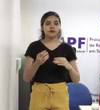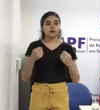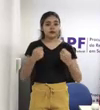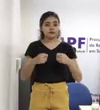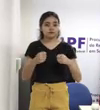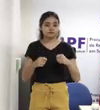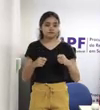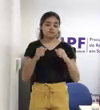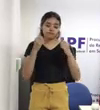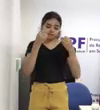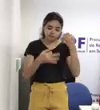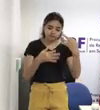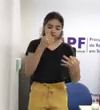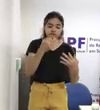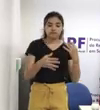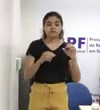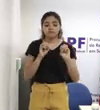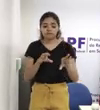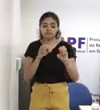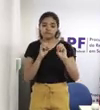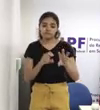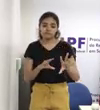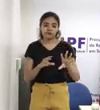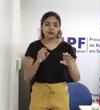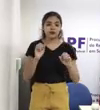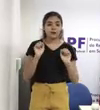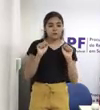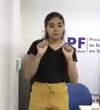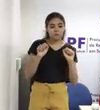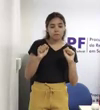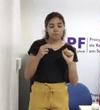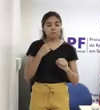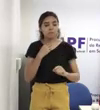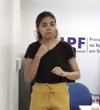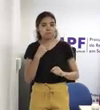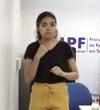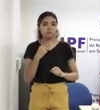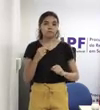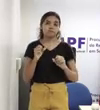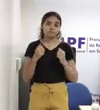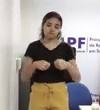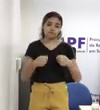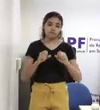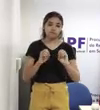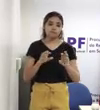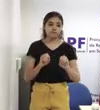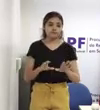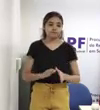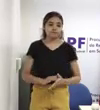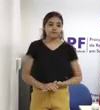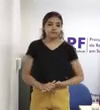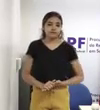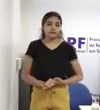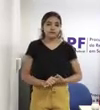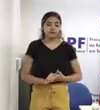A tá Por exemplo supervisionando quem essas crianças aceitam em rede social nos chats dos jogos